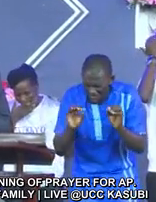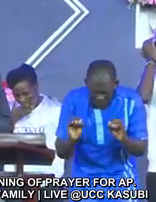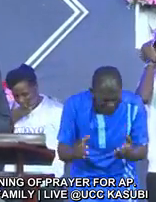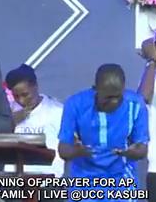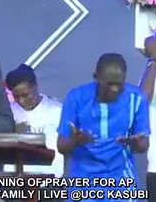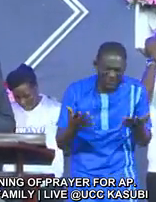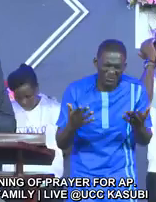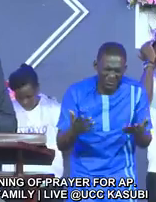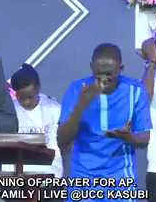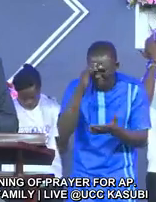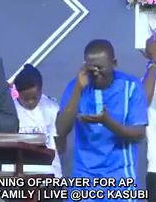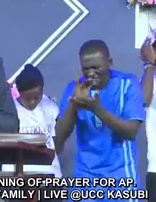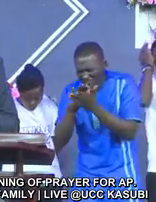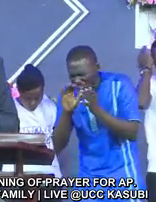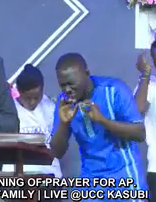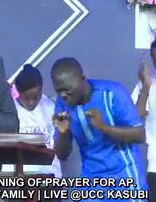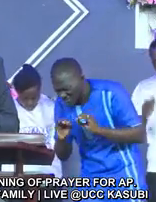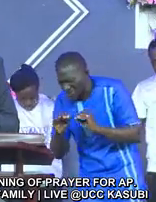otubeere mukama